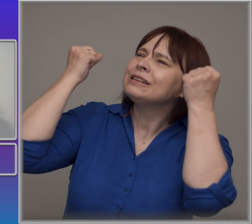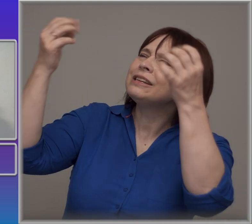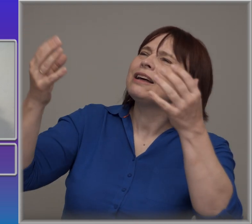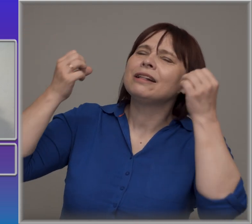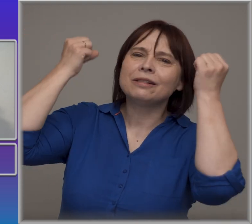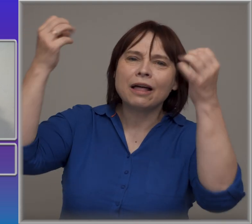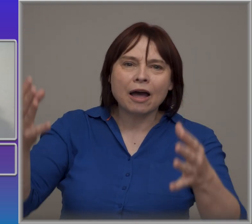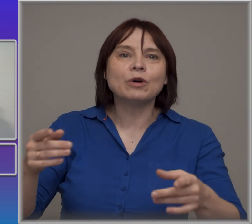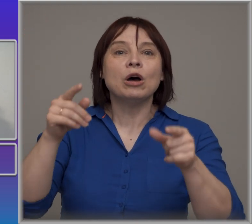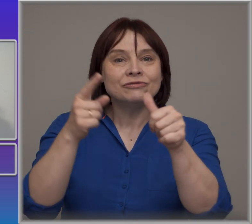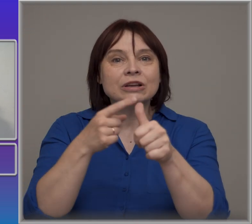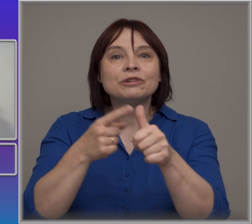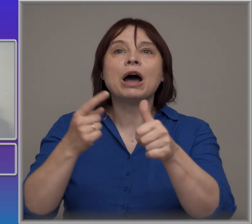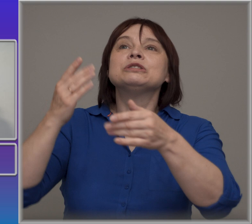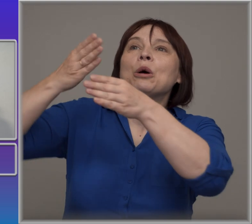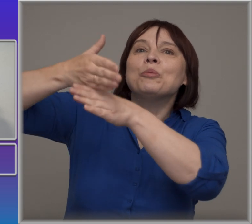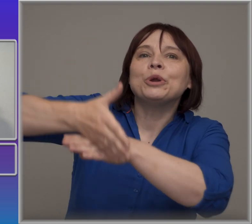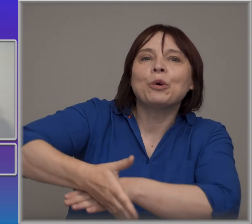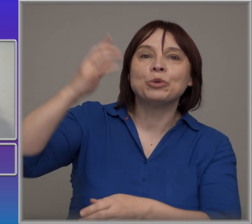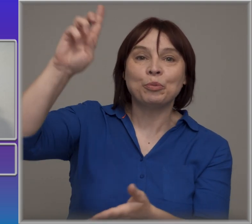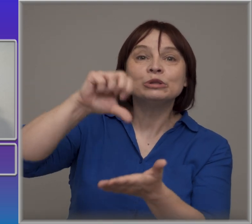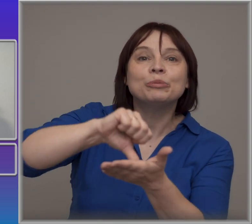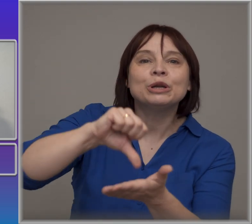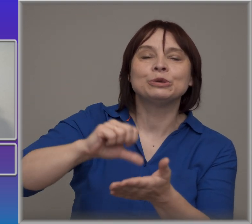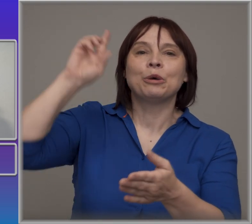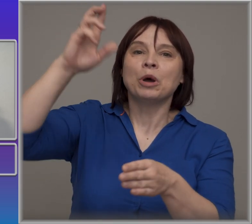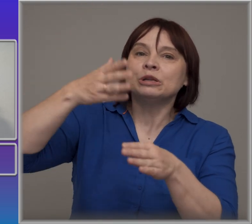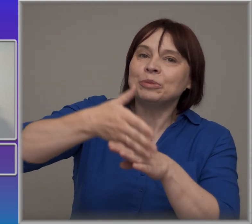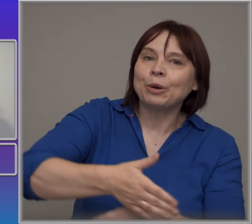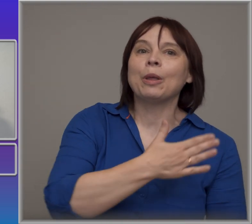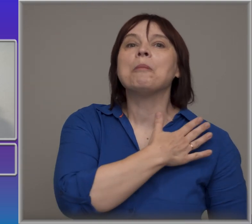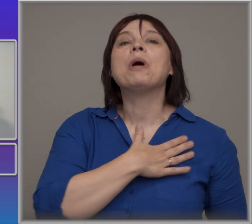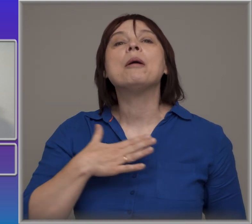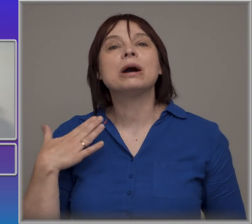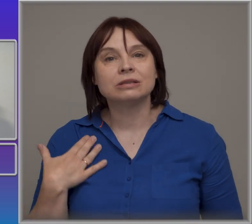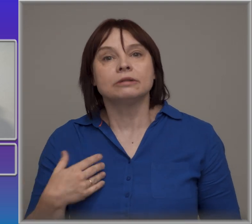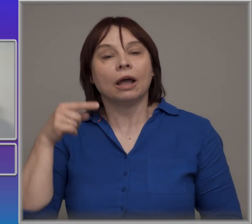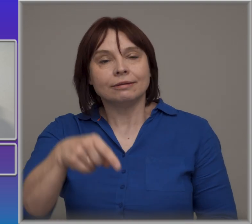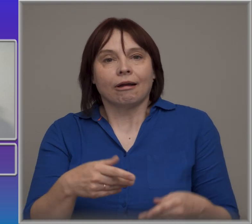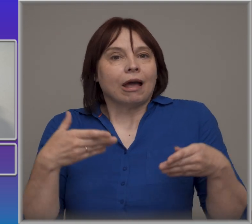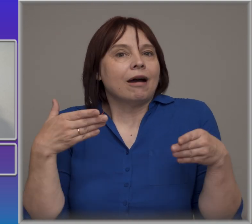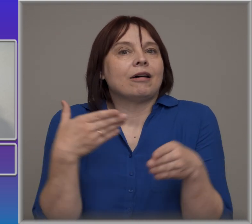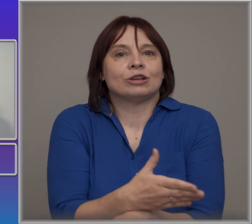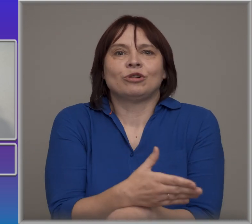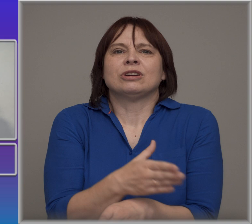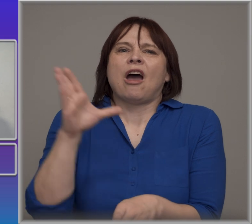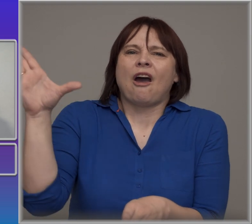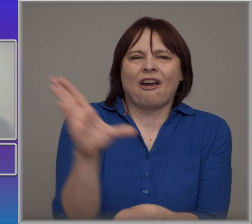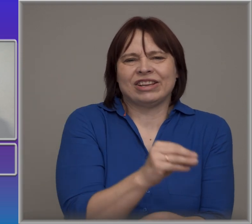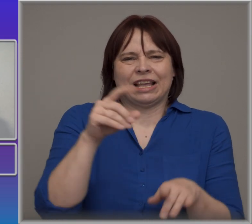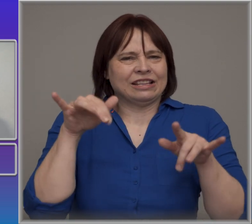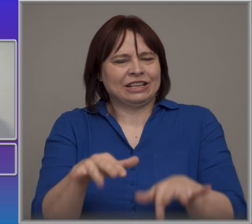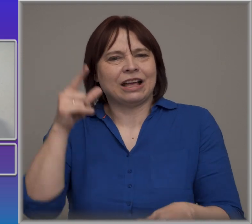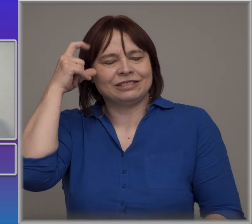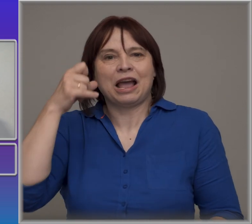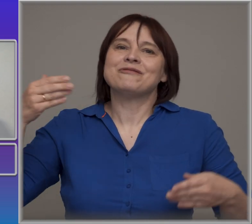всякое ярмо, всякое иго рабства. И хочу напомнить о том, что да, в конце богослужения, мы помолимся. Если живы